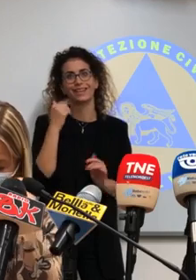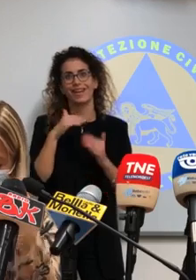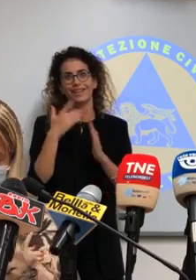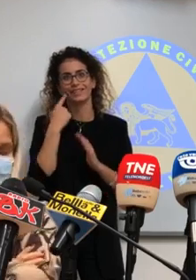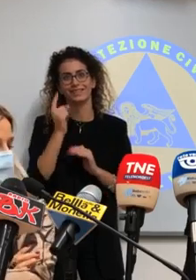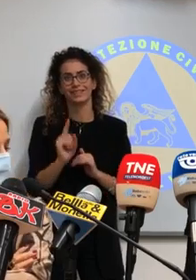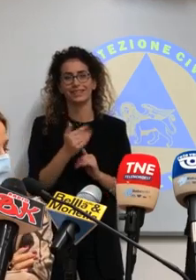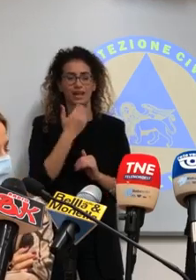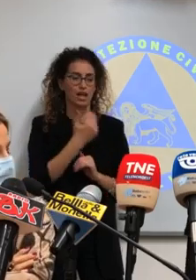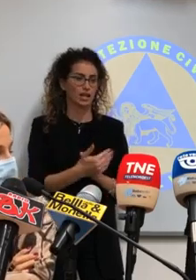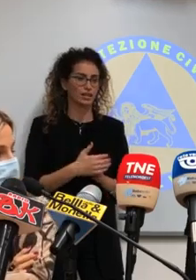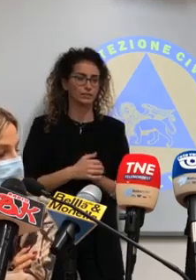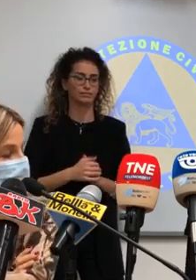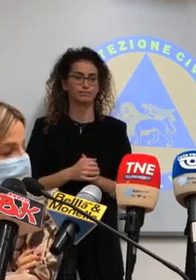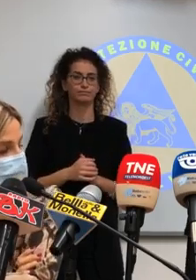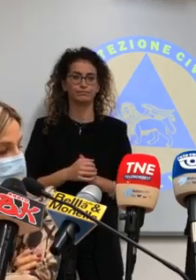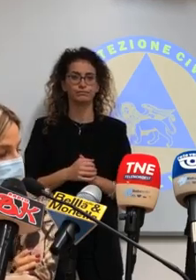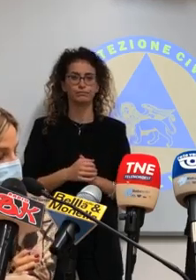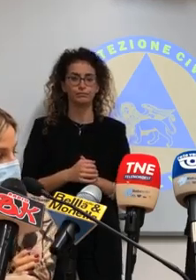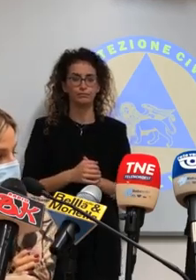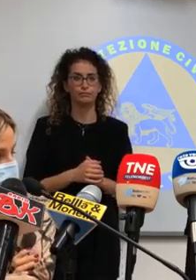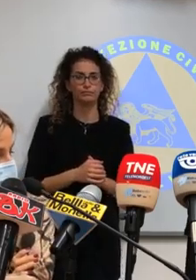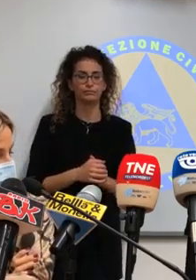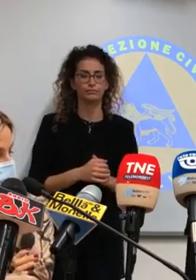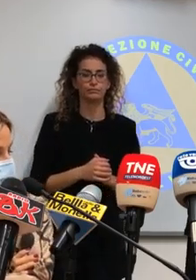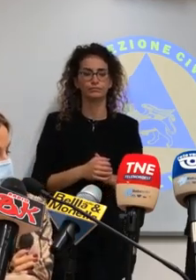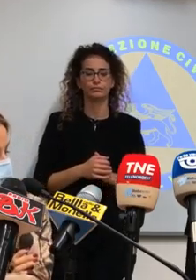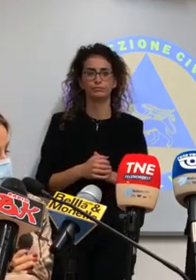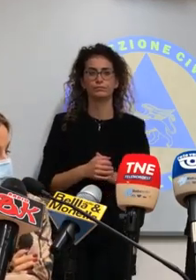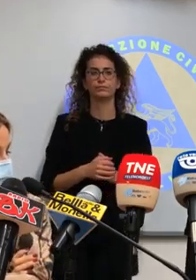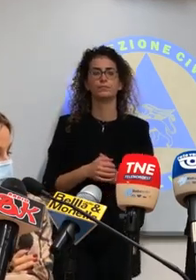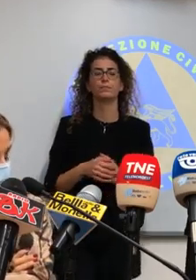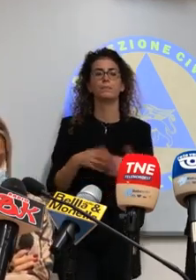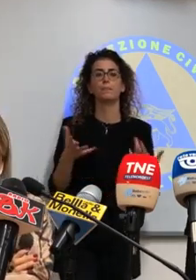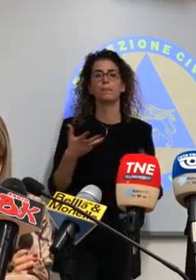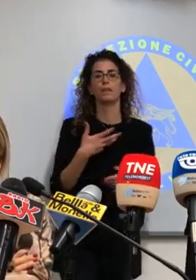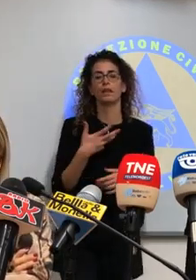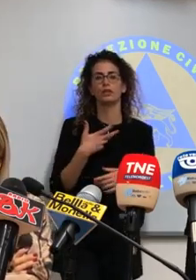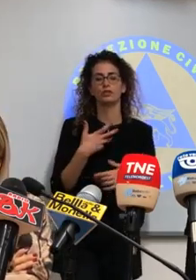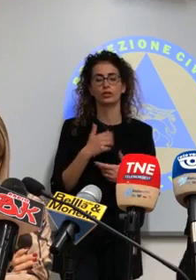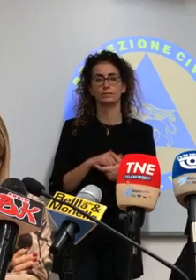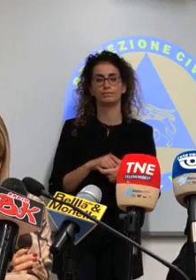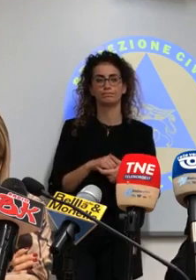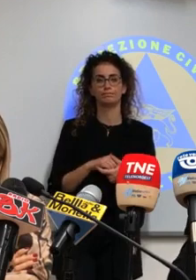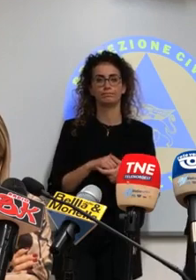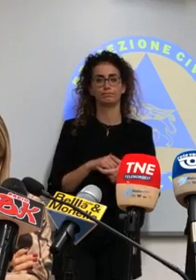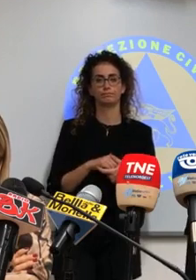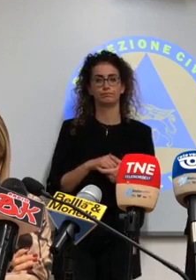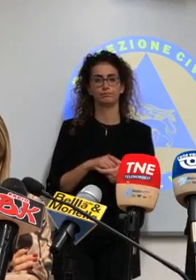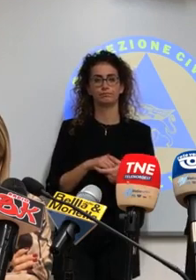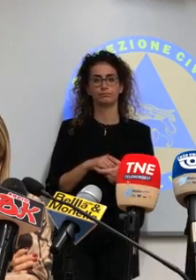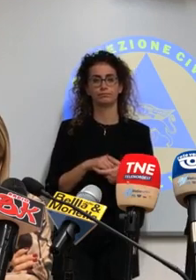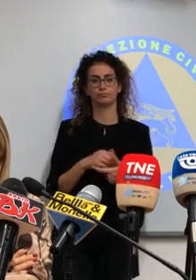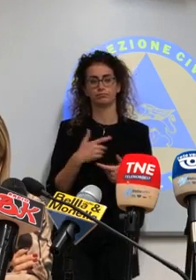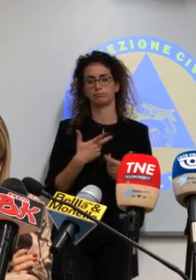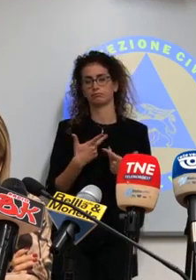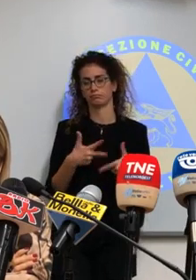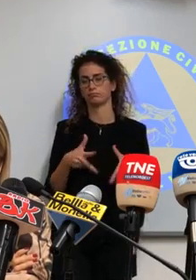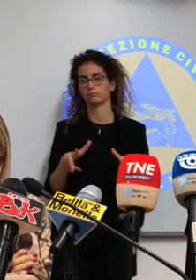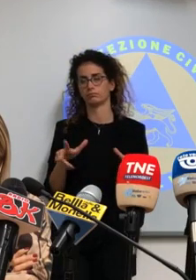grazie. Allora, poi ci sono anche, ma questo insomma lo